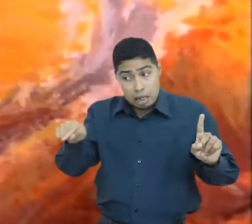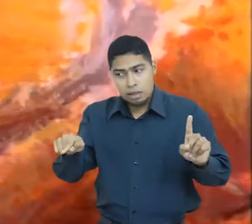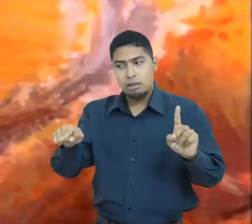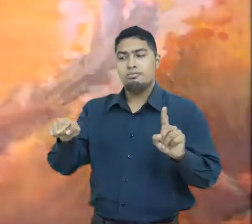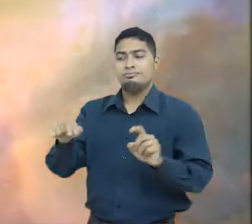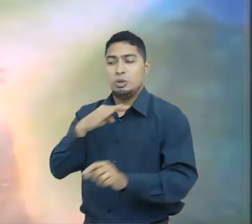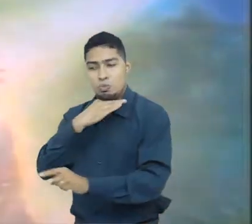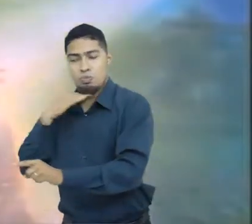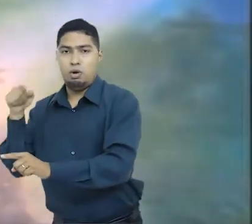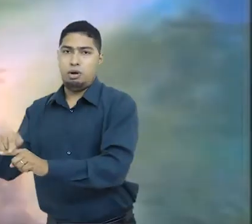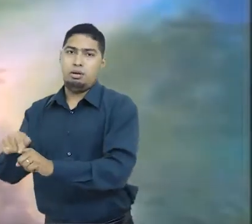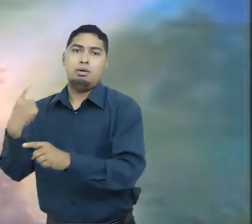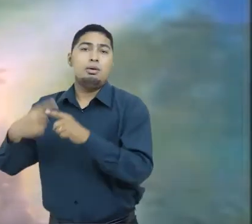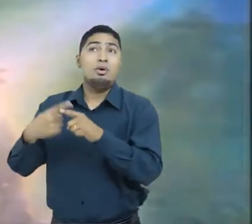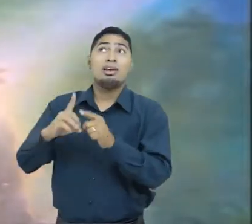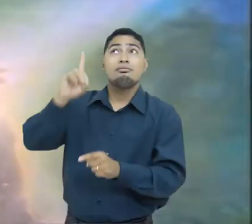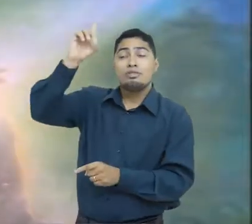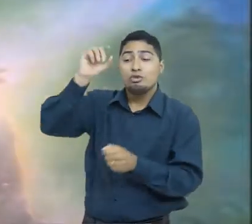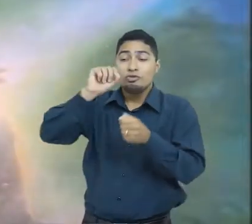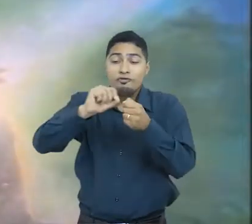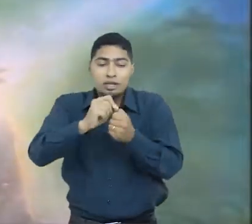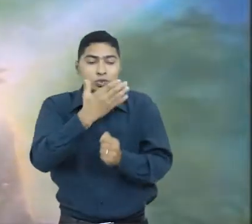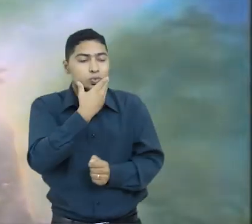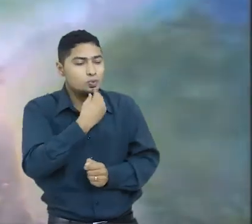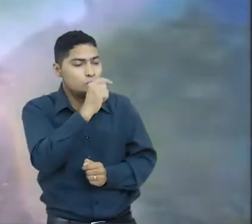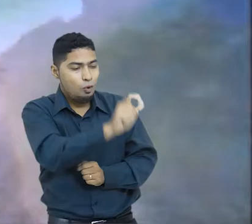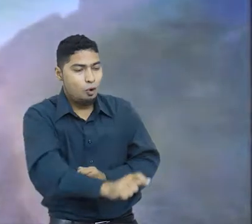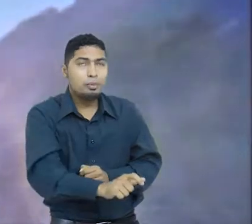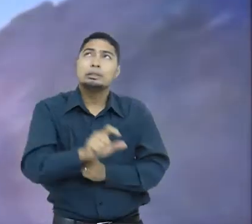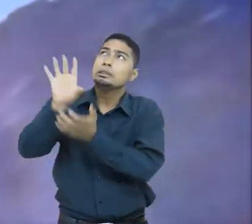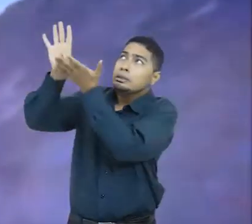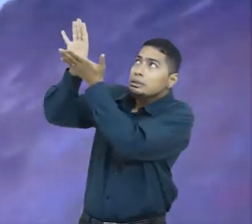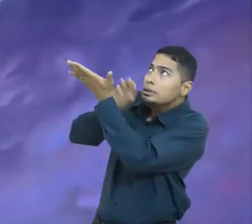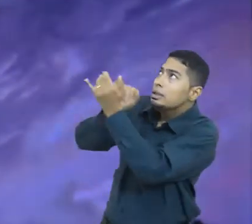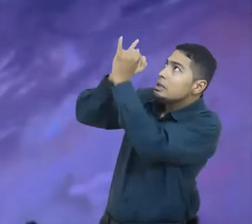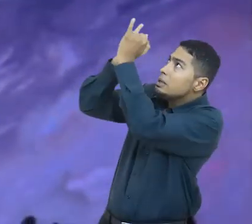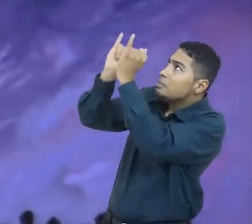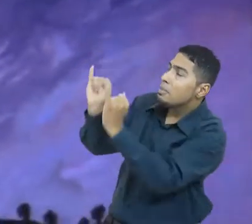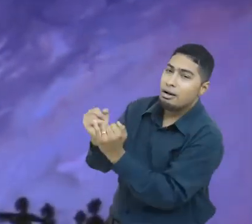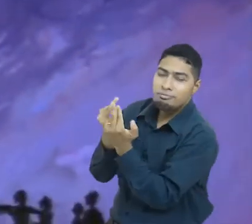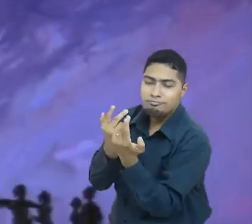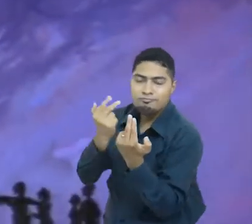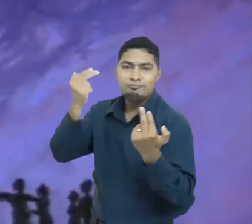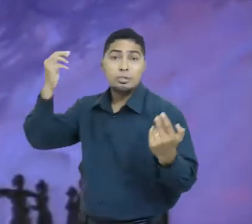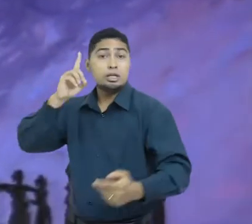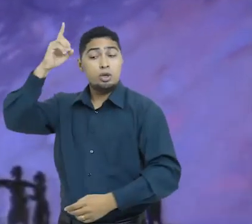Porque Deus fez o homem à sua imagem e semelhança. Deus prometeu a Noé: Estou fazendo